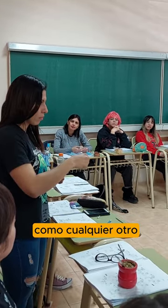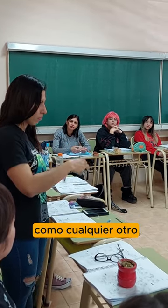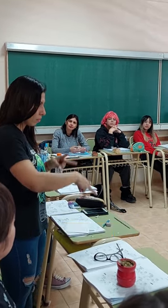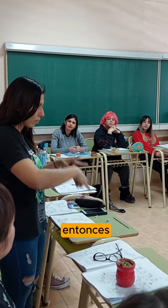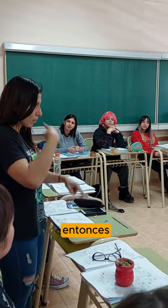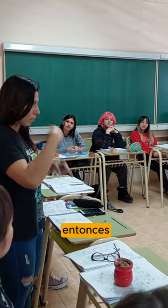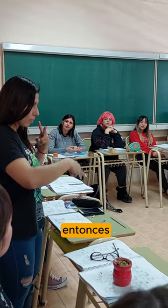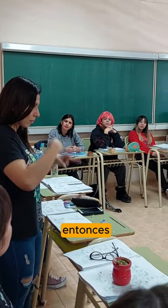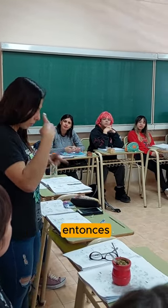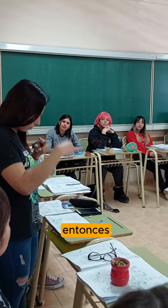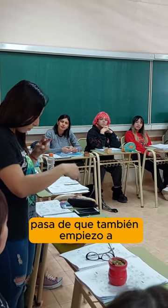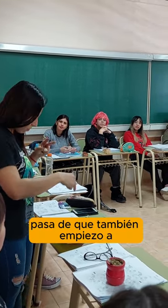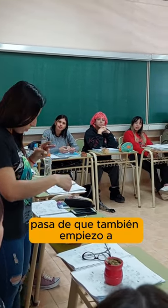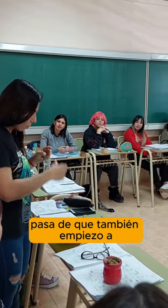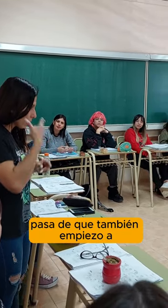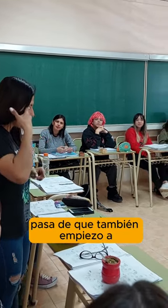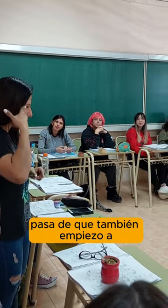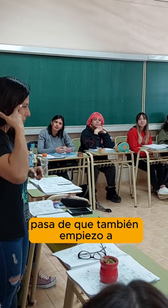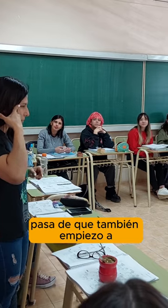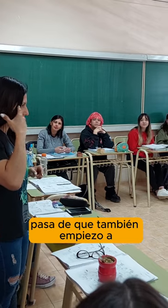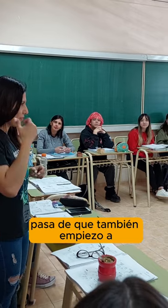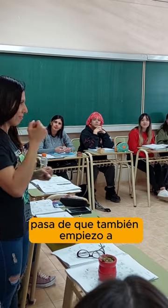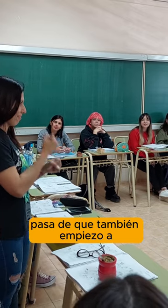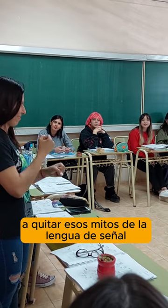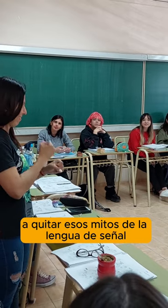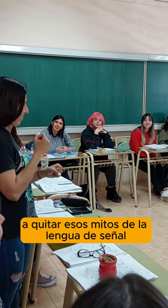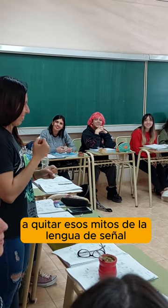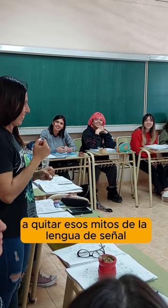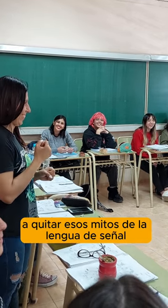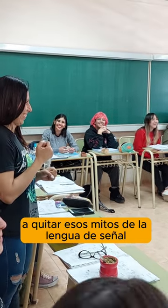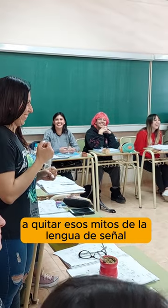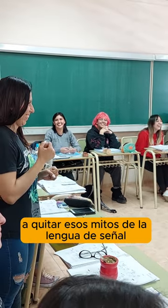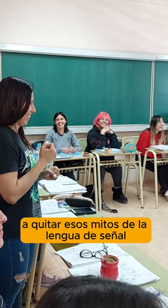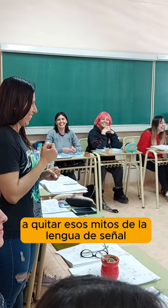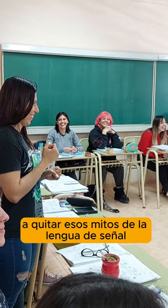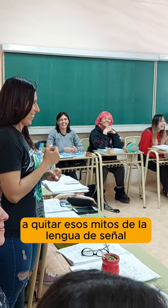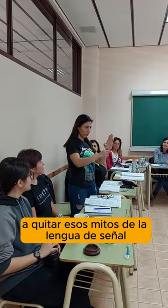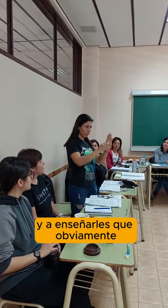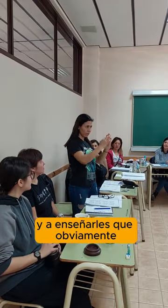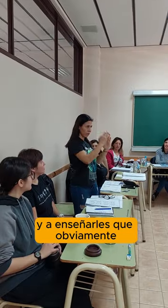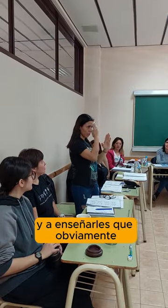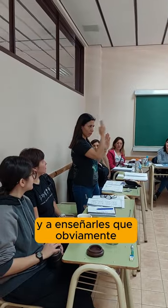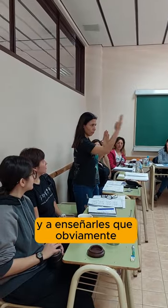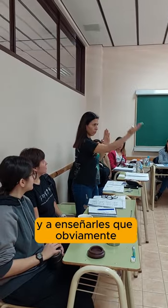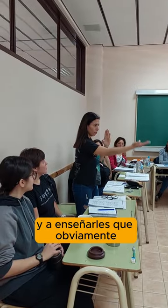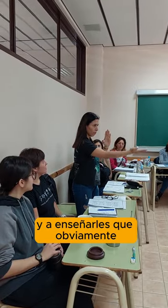otro. Entonces, pasa de que también empiezo a quitar esos mitos de la lengua de señas y a enseñarles que obviamente es